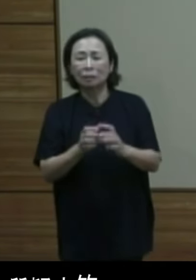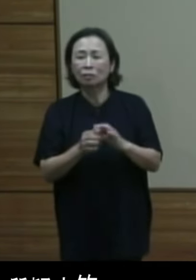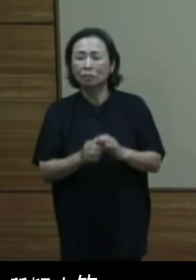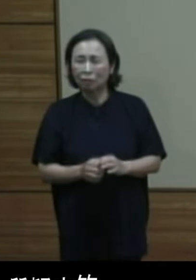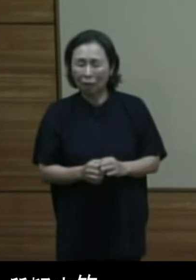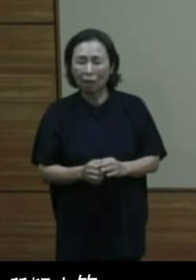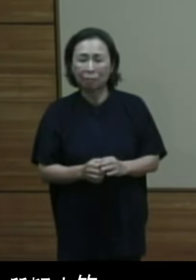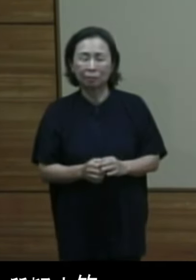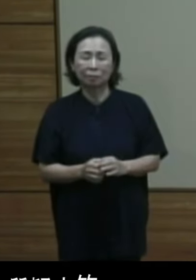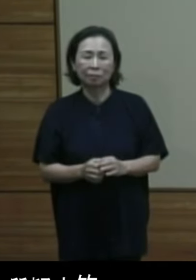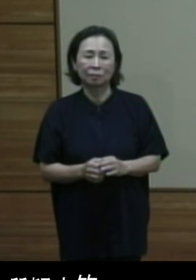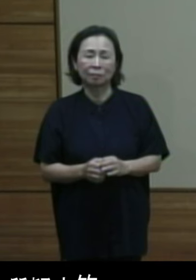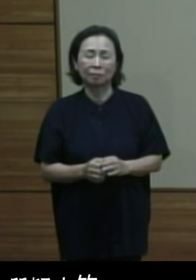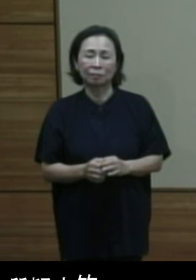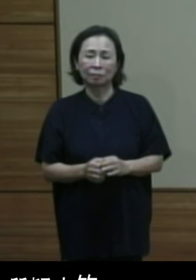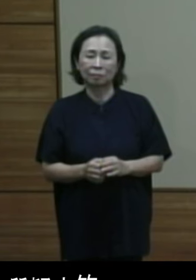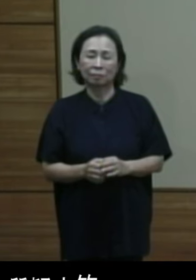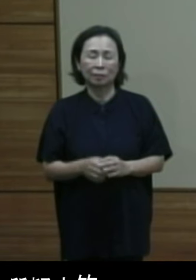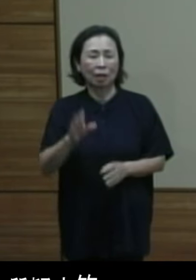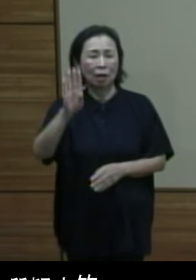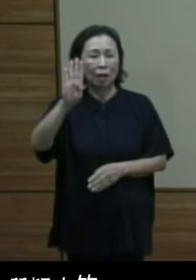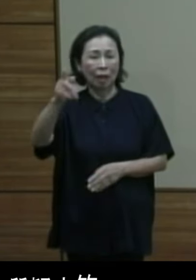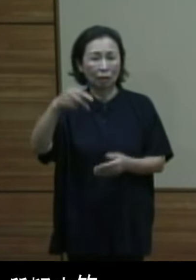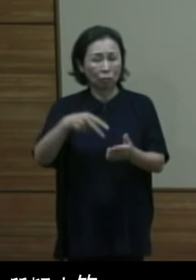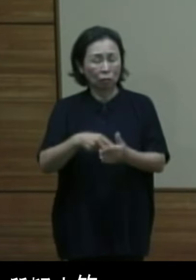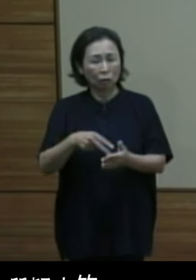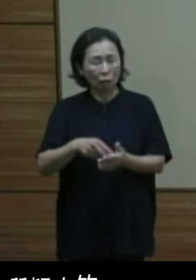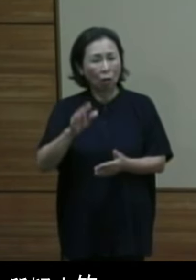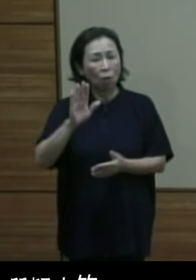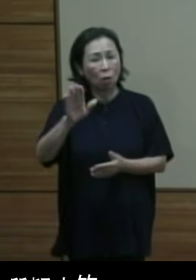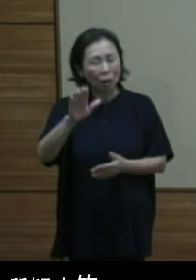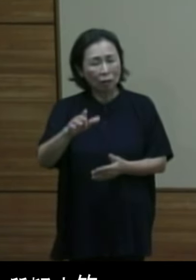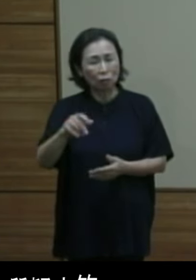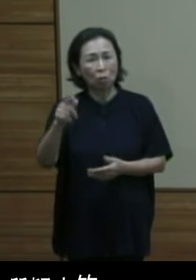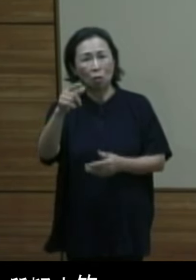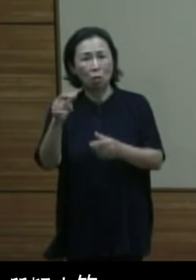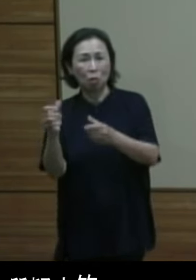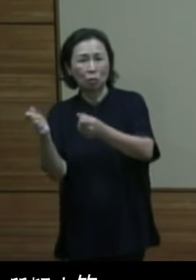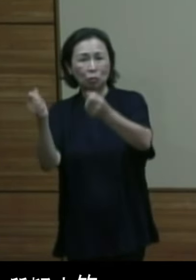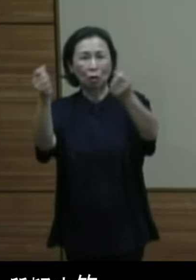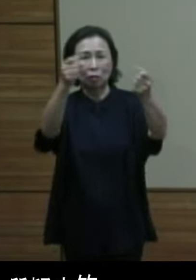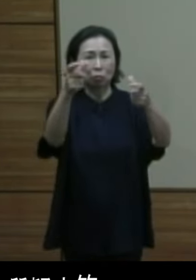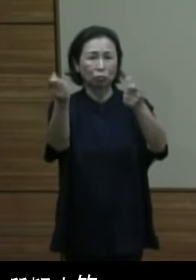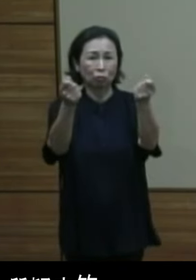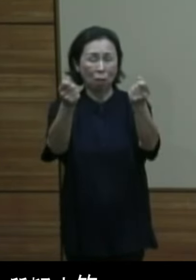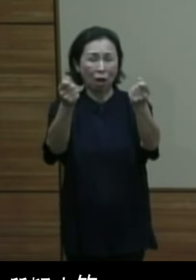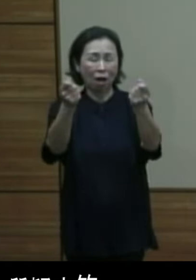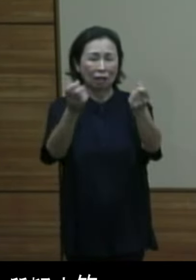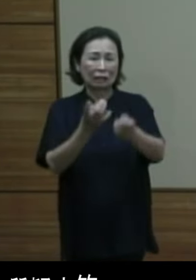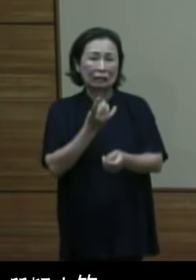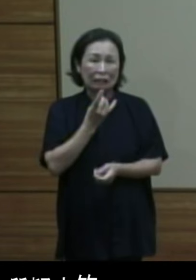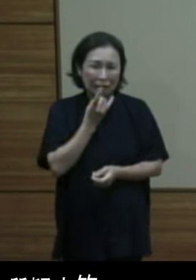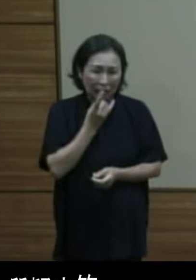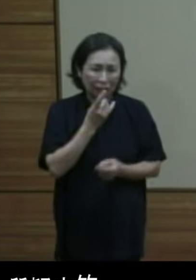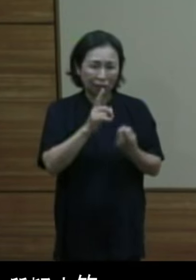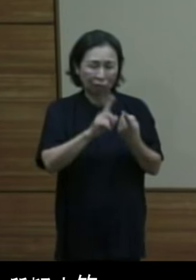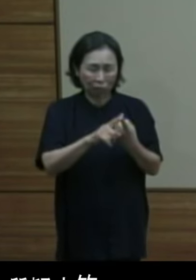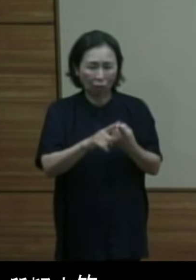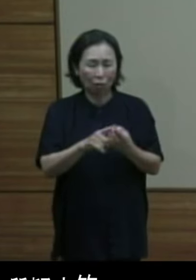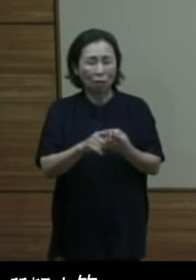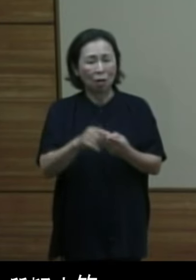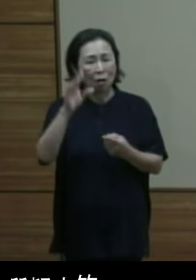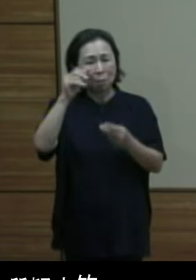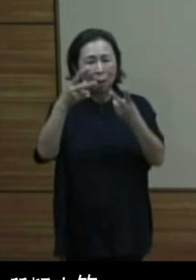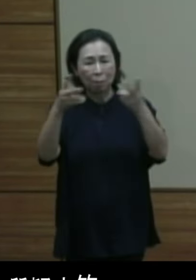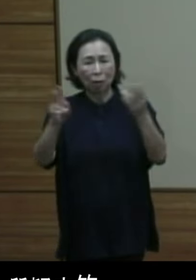知事からもお話がありましたが、県として今後この空飛ぶ車に期待することと、万博後のことでも構い